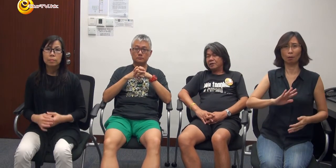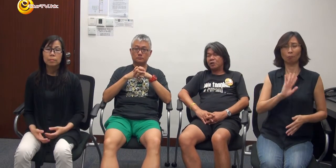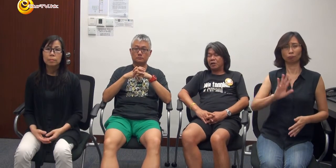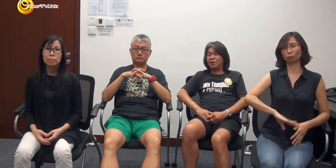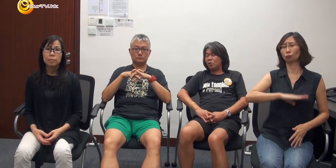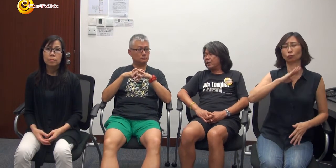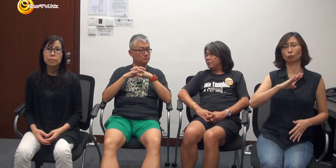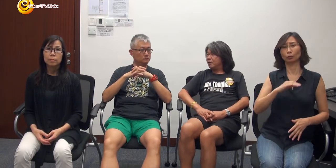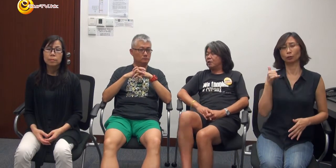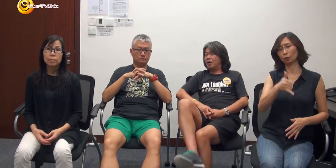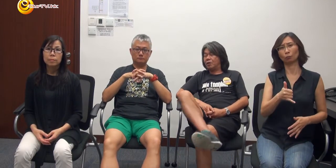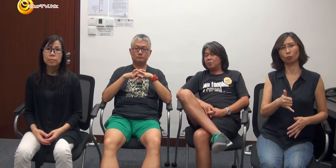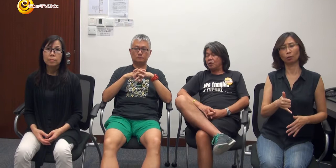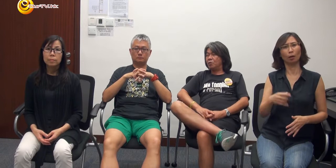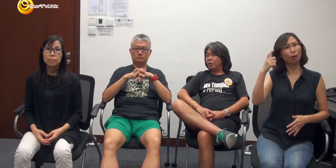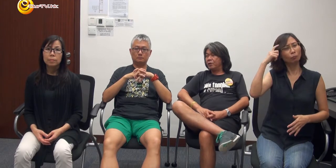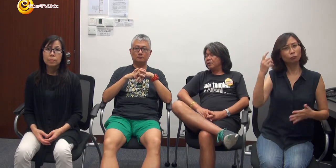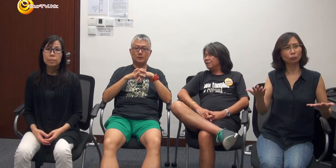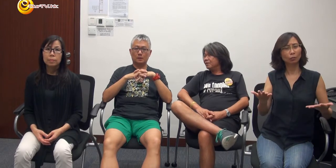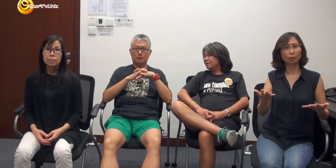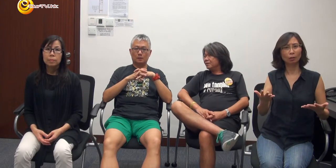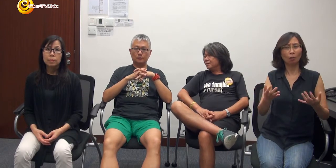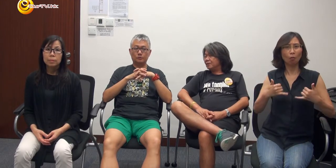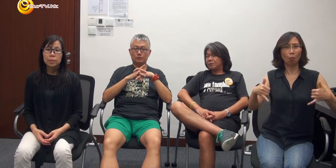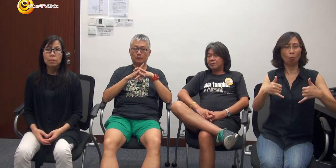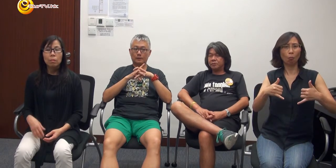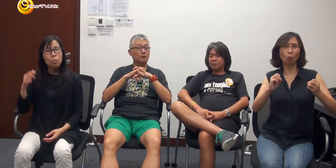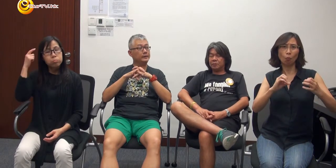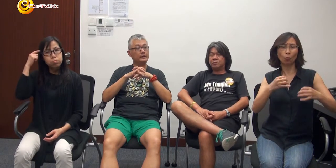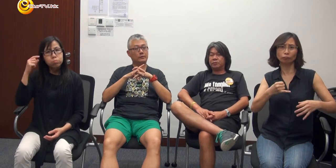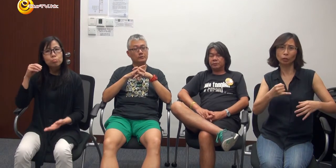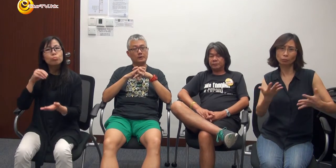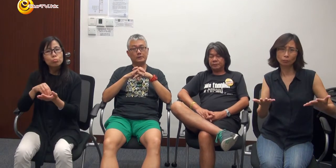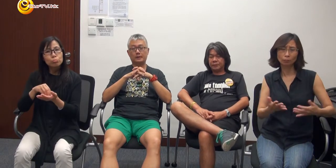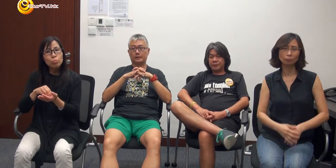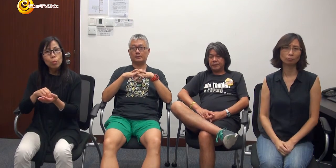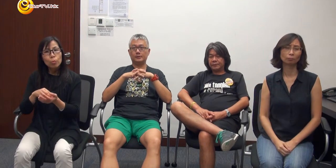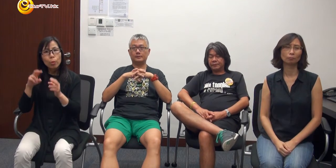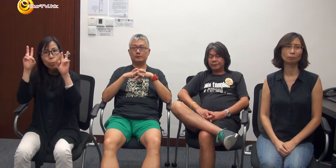係佢嘅動機係咩咧？就係話哦，你唔可以開會。 我諗最主要都係嗰個議程或者相關議程。咁然之後好可